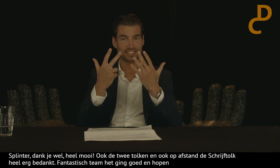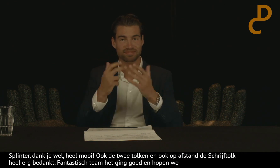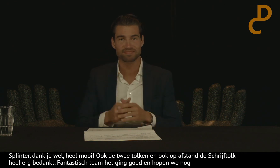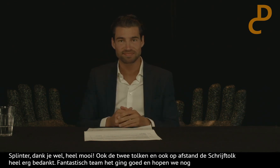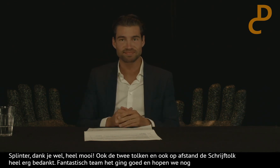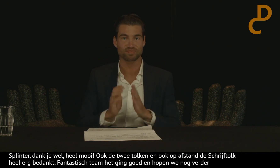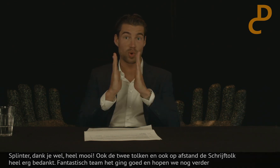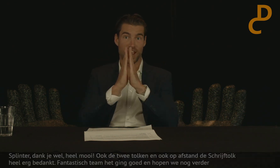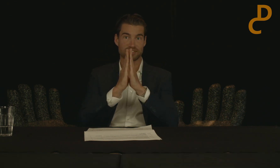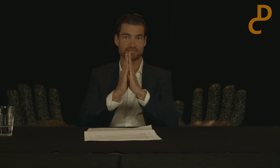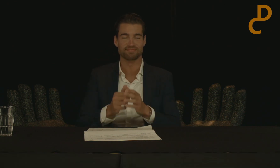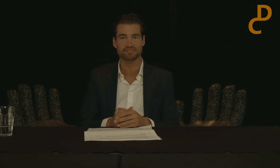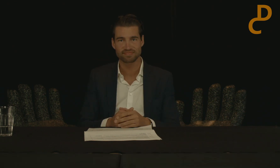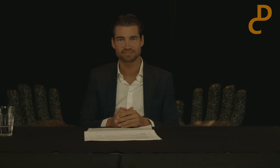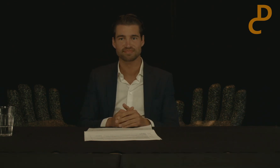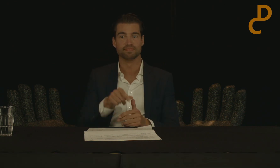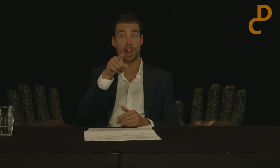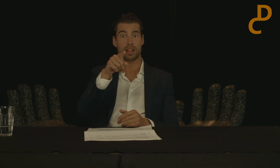week zijn we er weer om 19:30 op zondag.